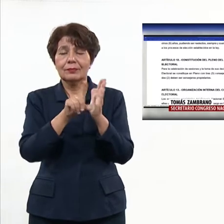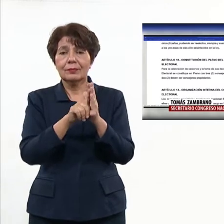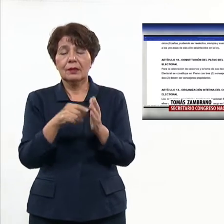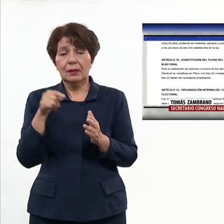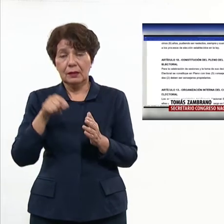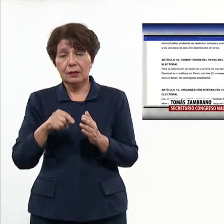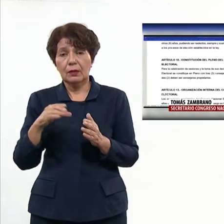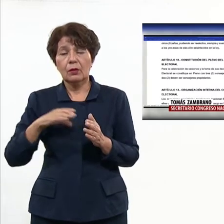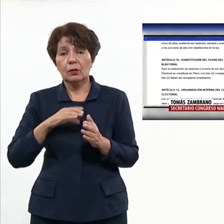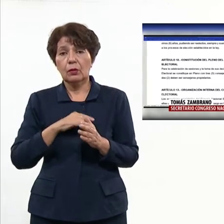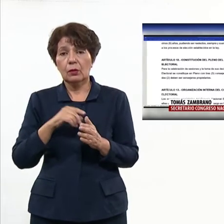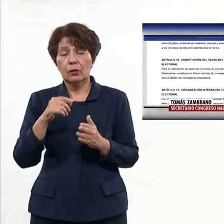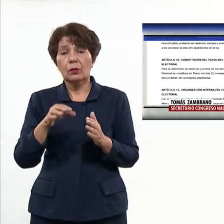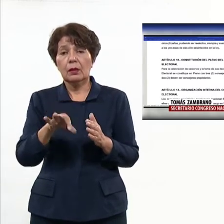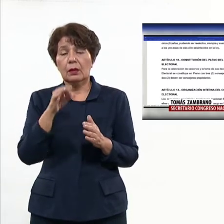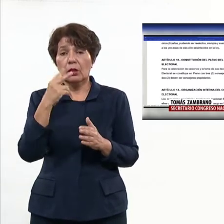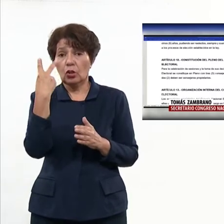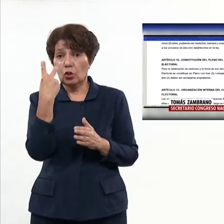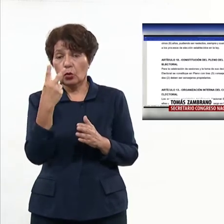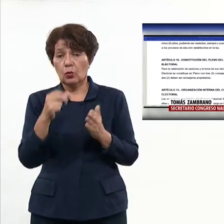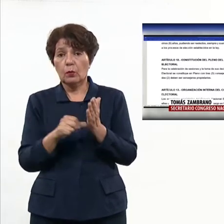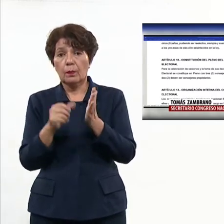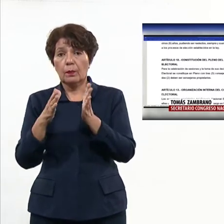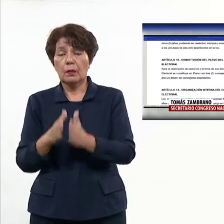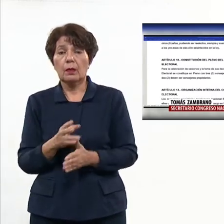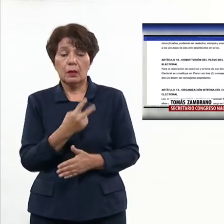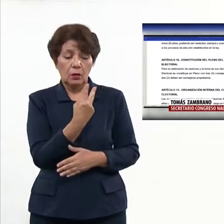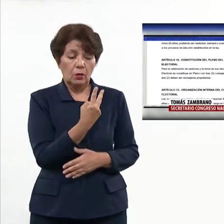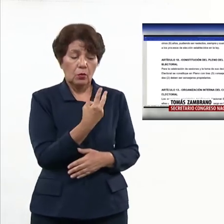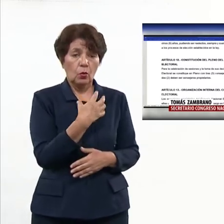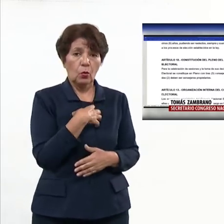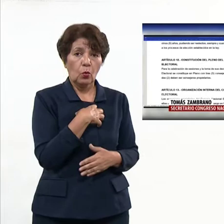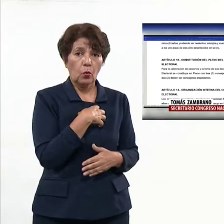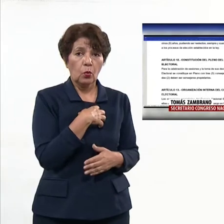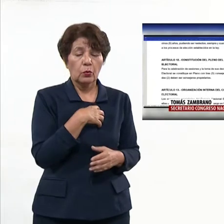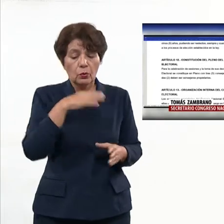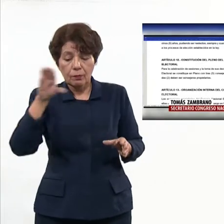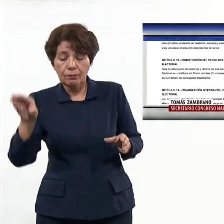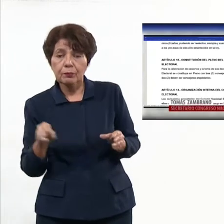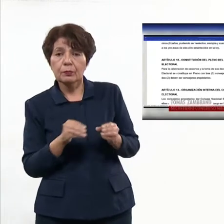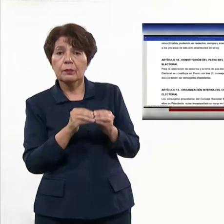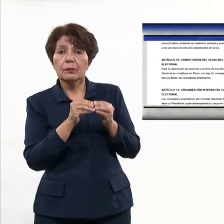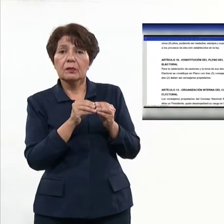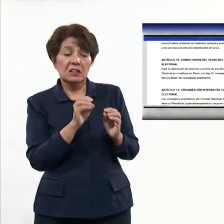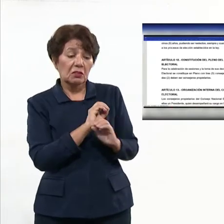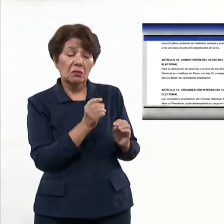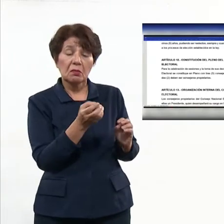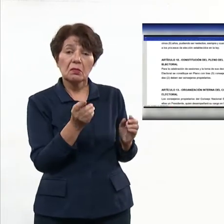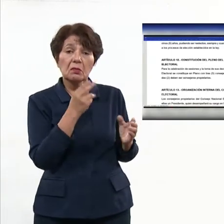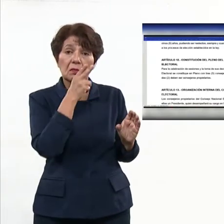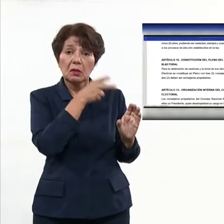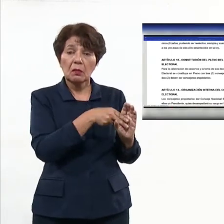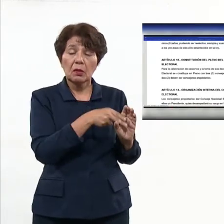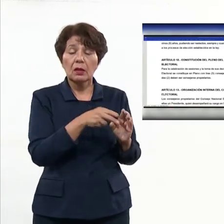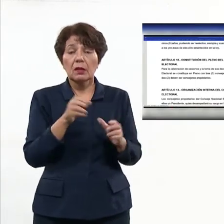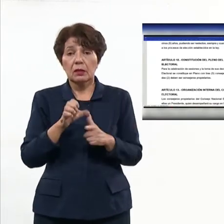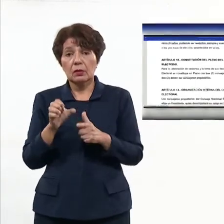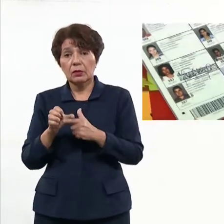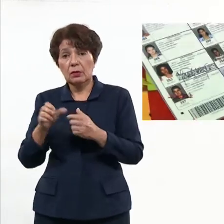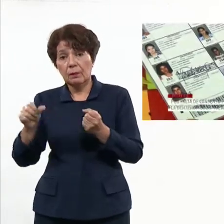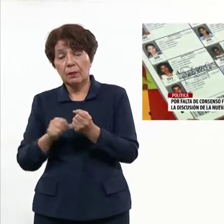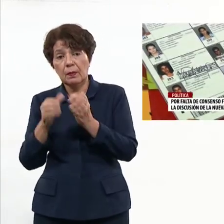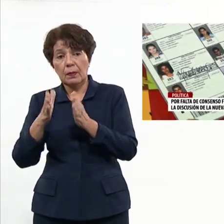suplentes eso significa si faltan dos propietarios tienen que integrar dos suplentes desde ahí tenemos que discutirlo